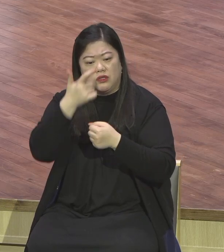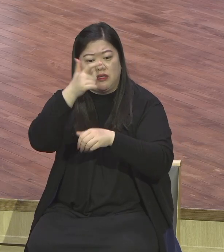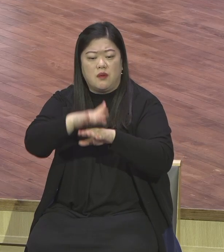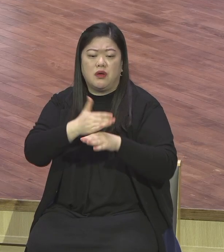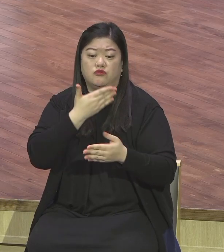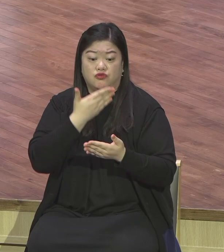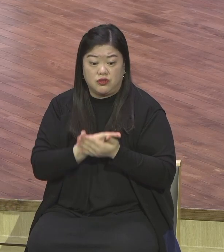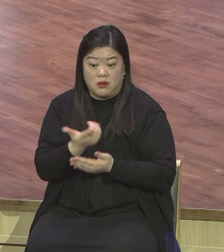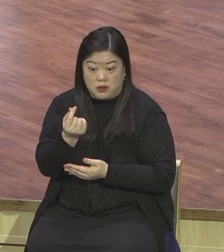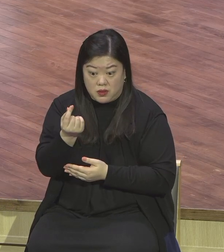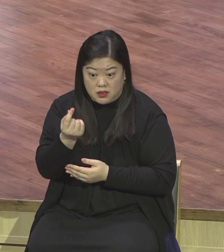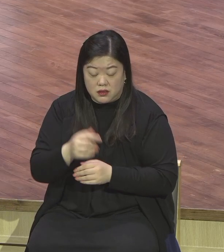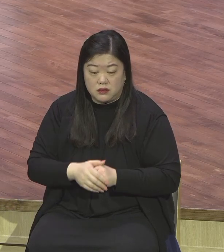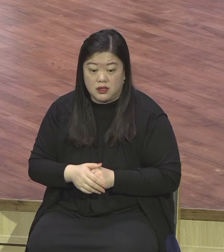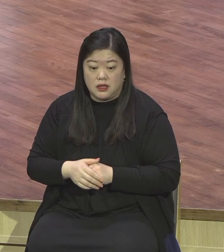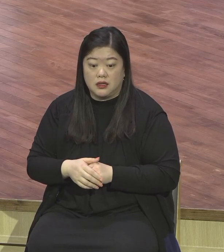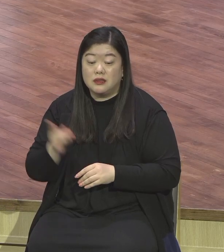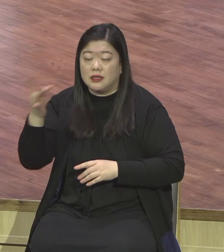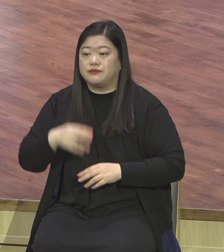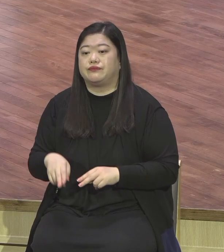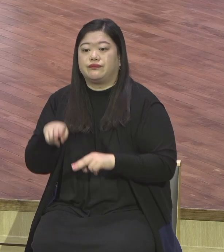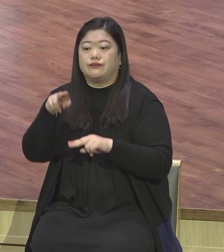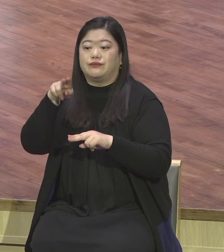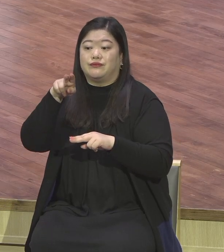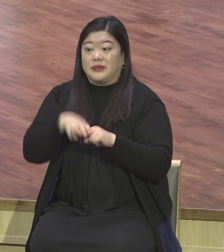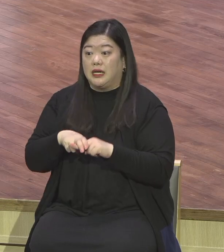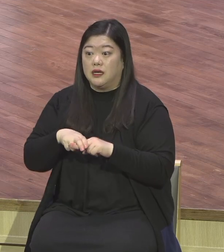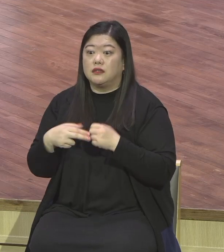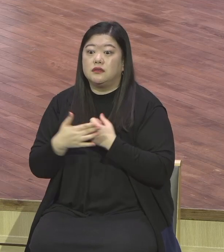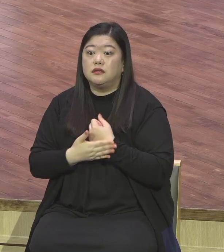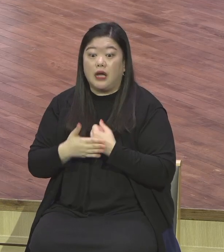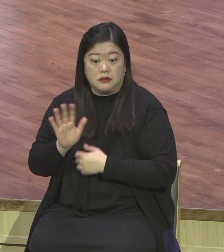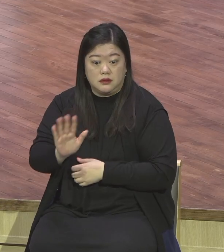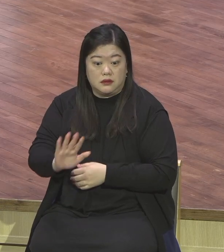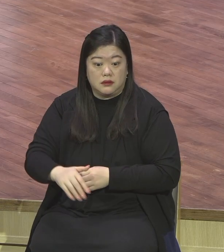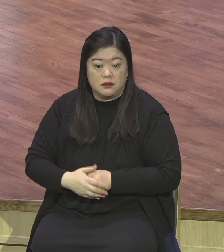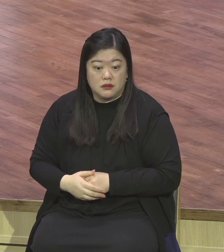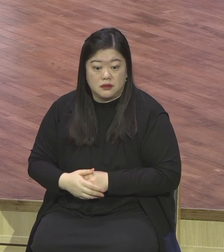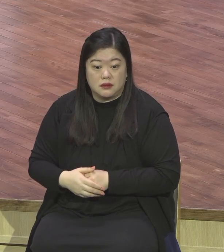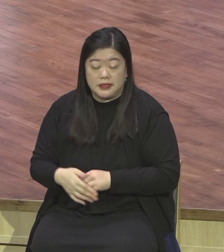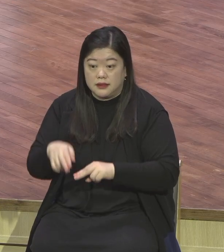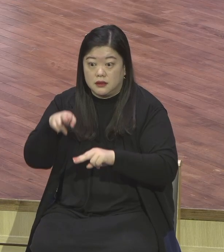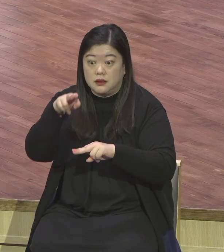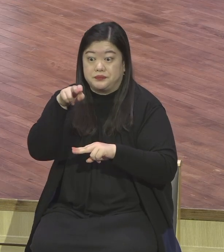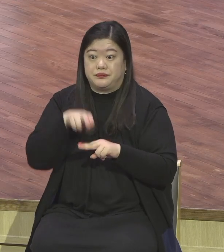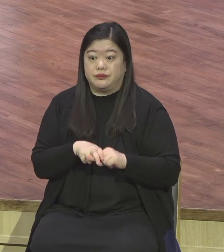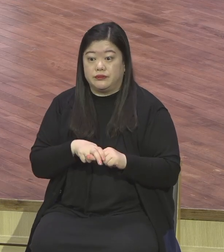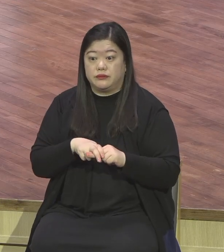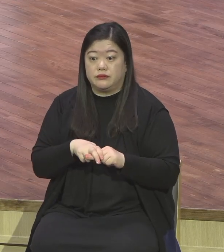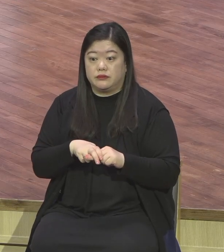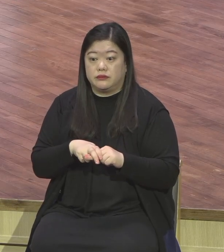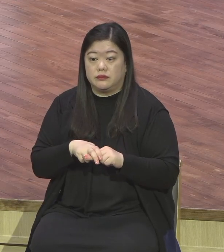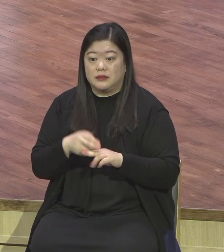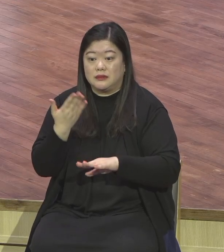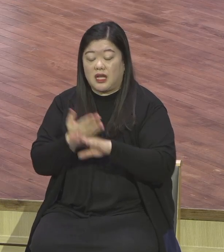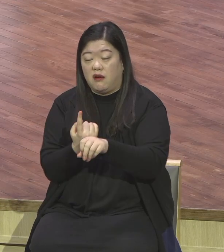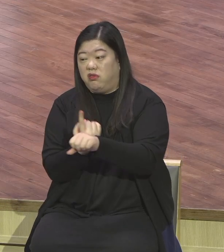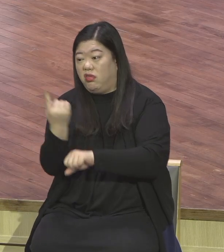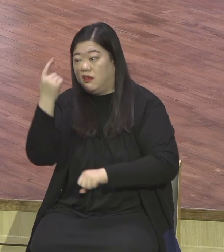예배 앉아 있어도 은혜 받는 거 아니에요 딴 생각하면 다 빼앗기 제가